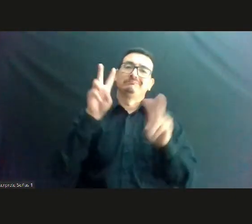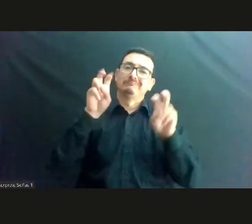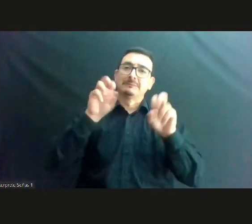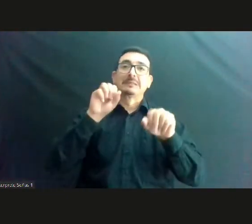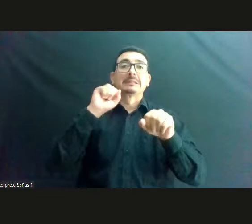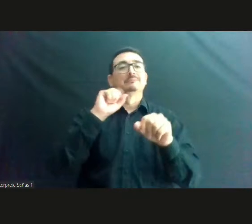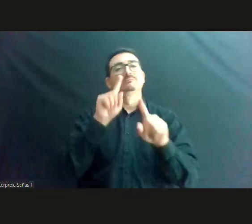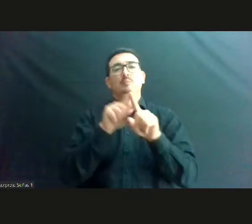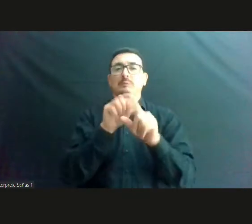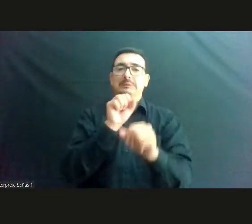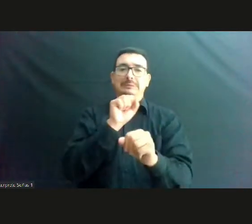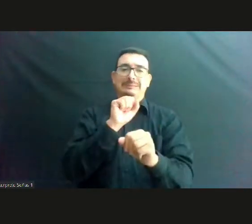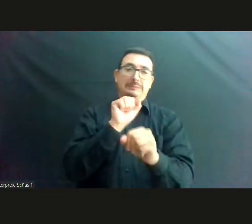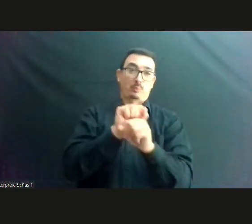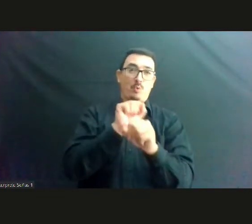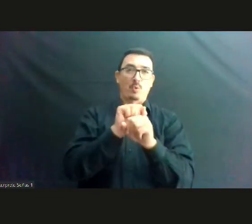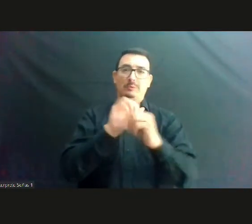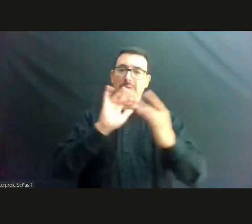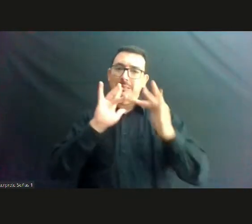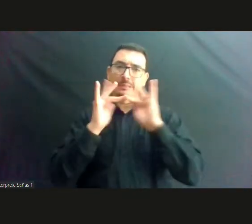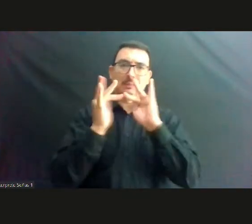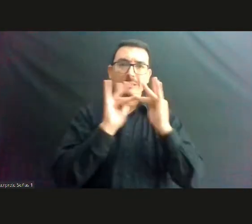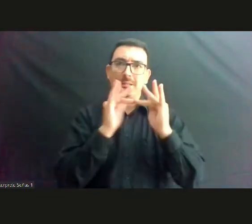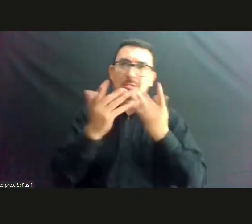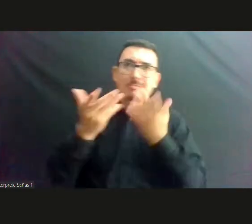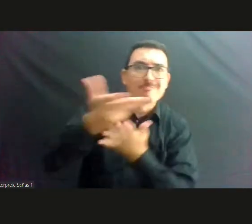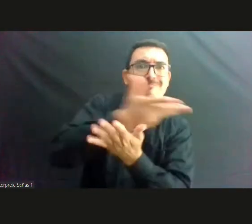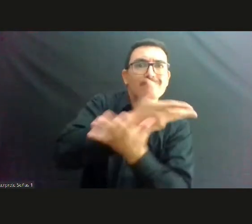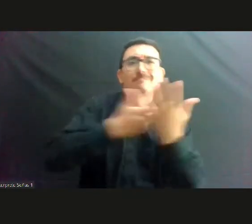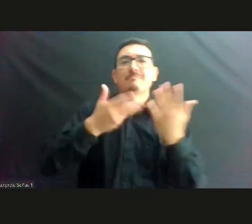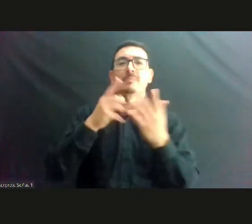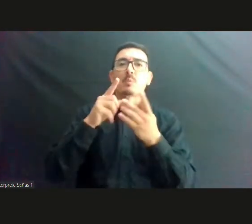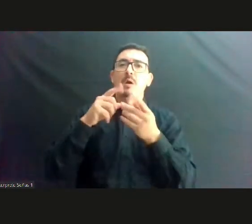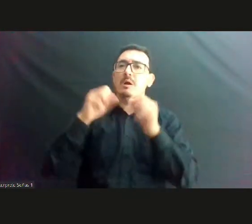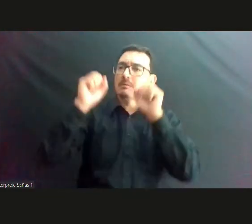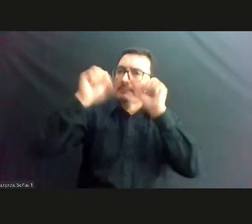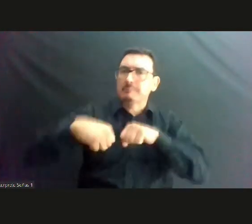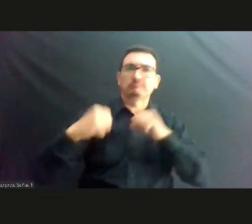la armonización normativa, el libre flujo de datos,